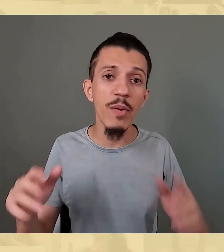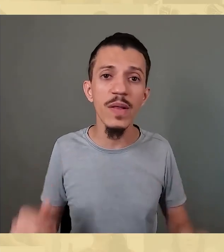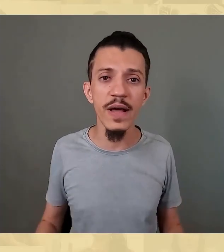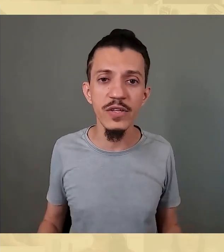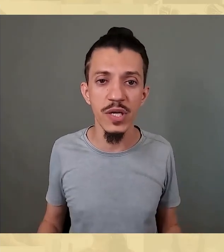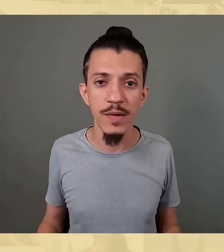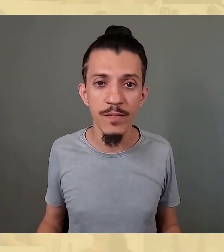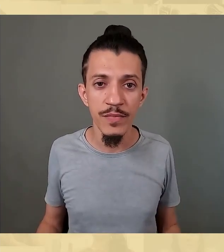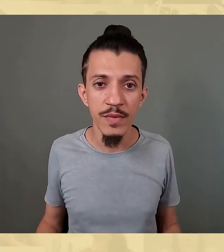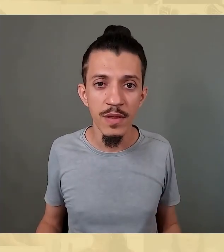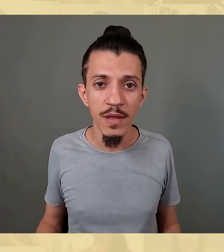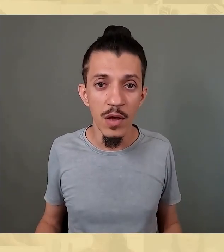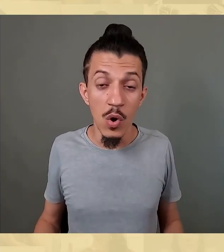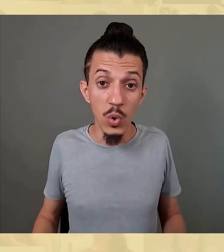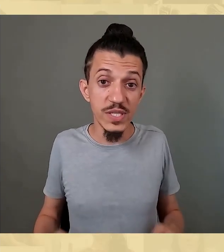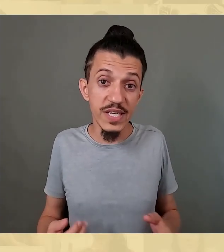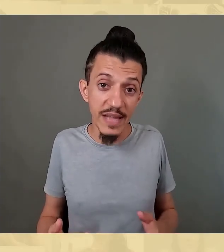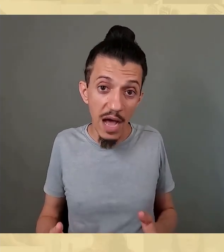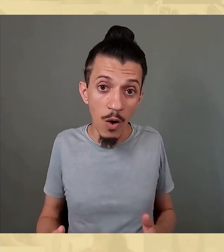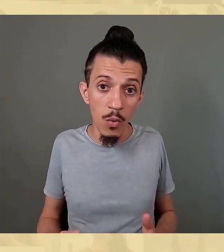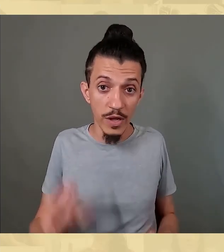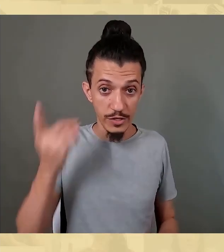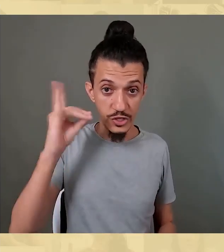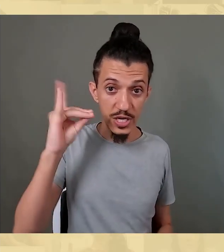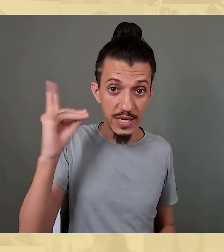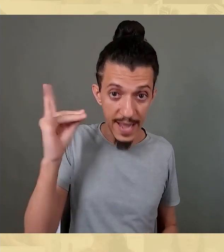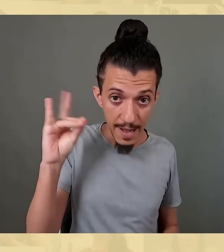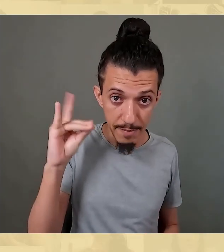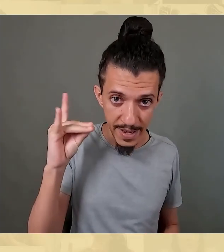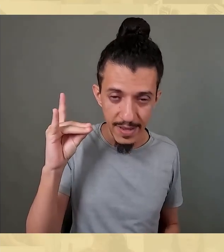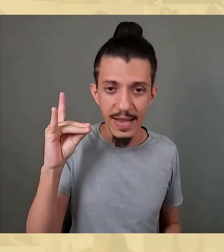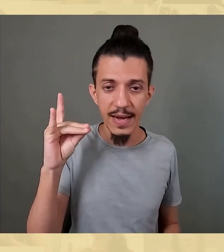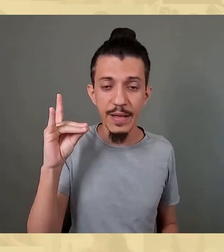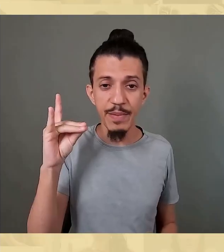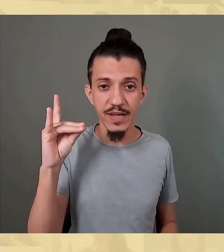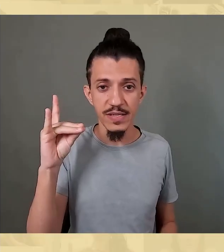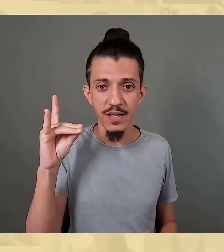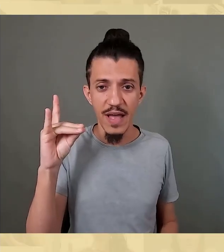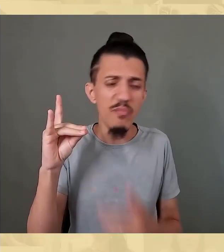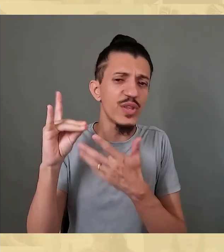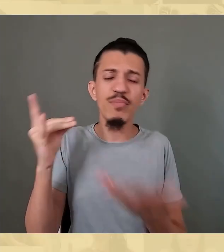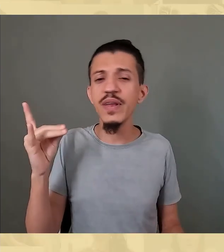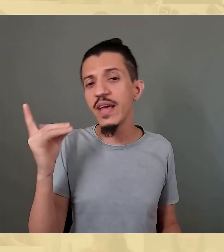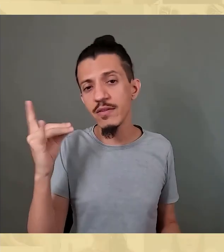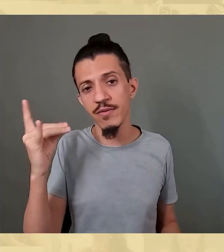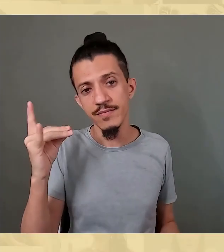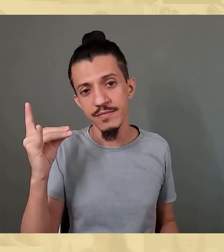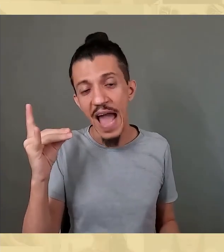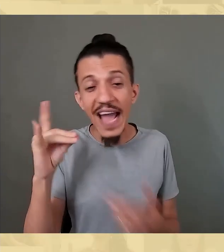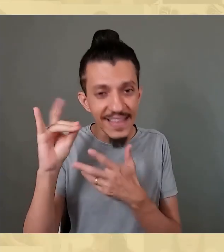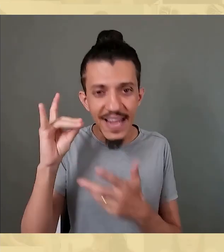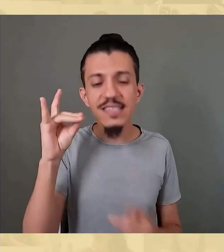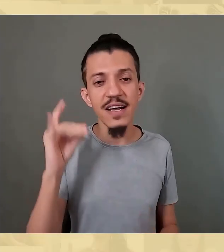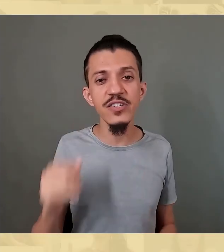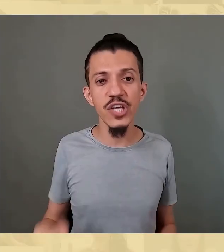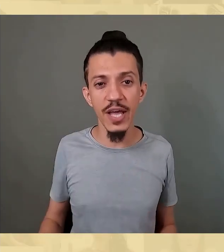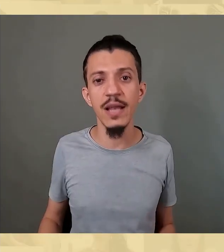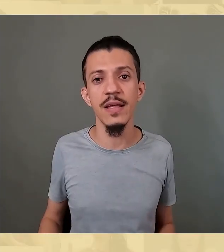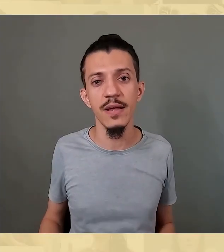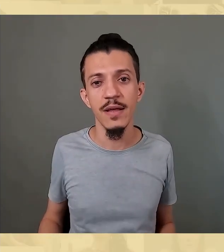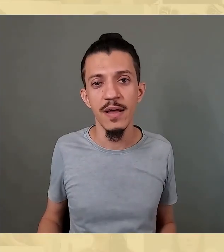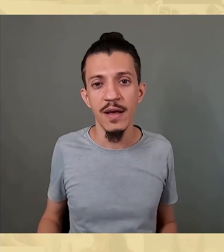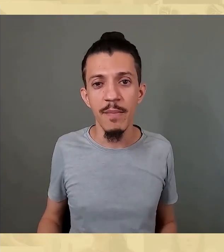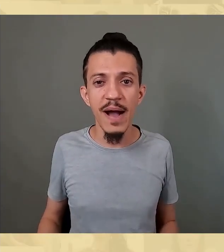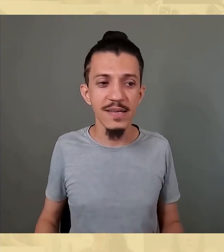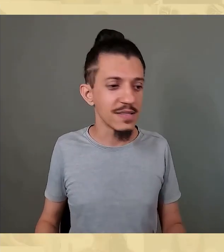é importante. O sinal de lhama na Libras é muito bonito, é interessante